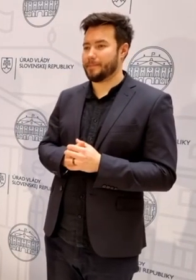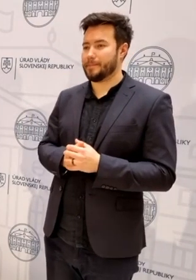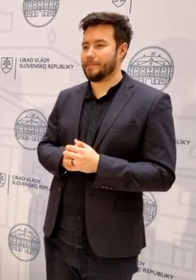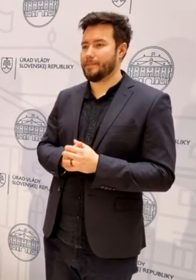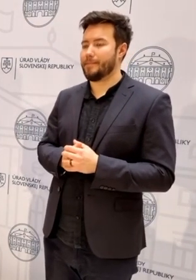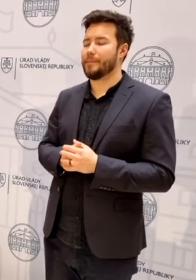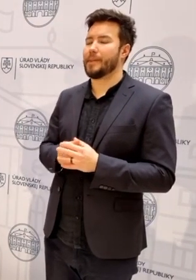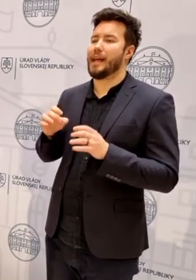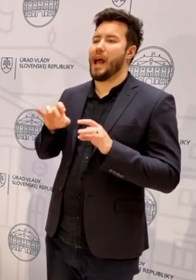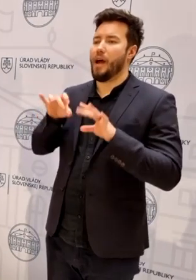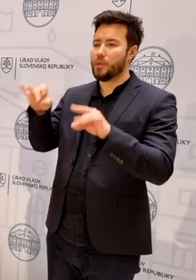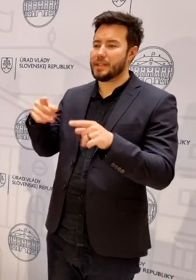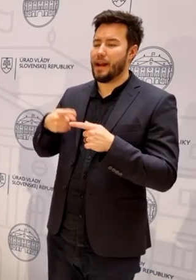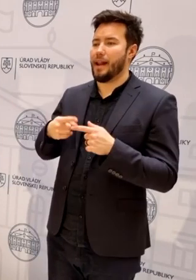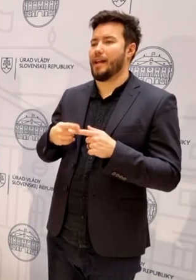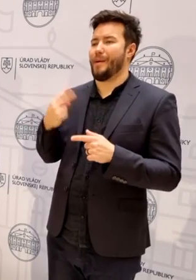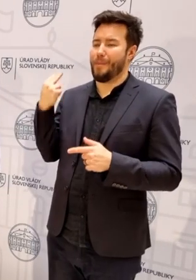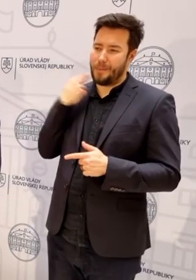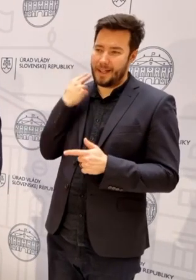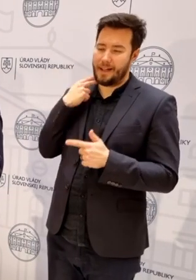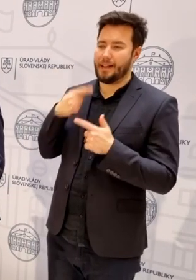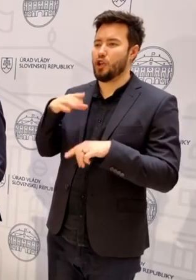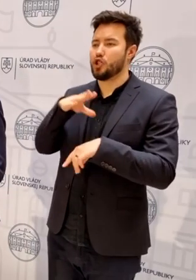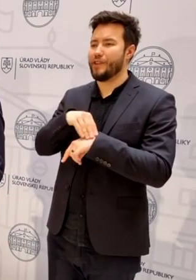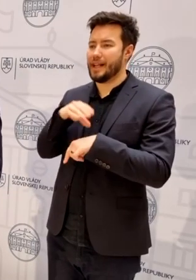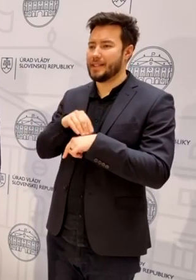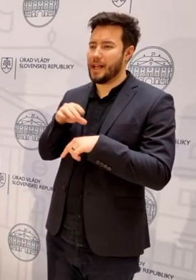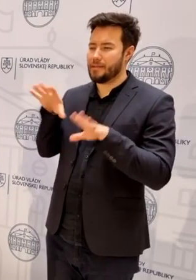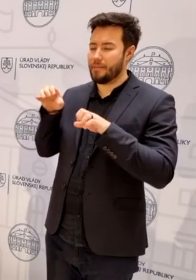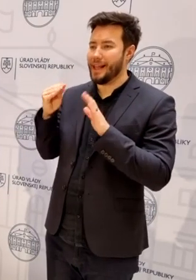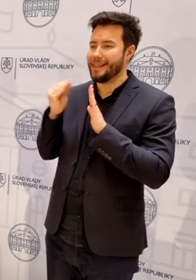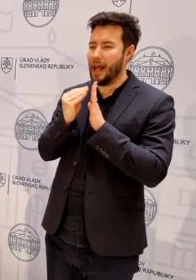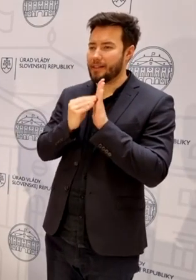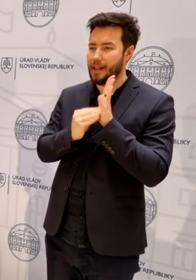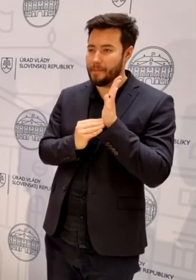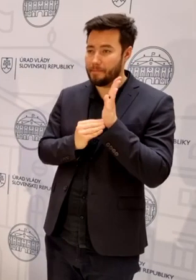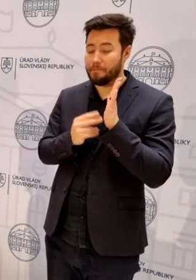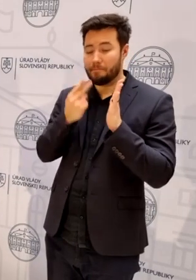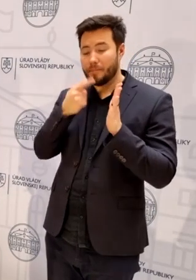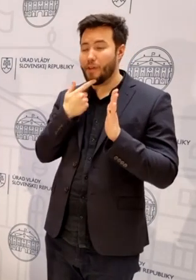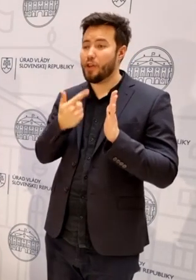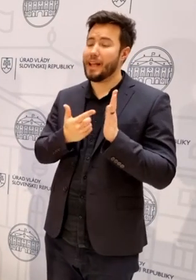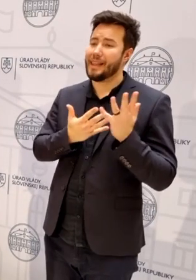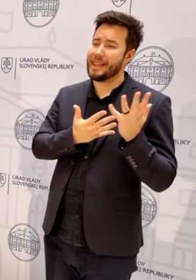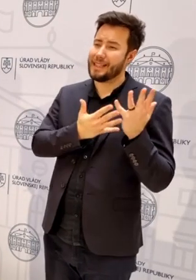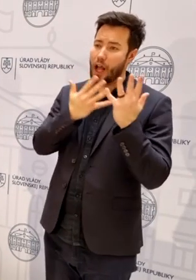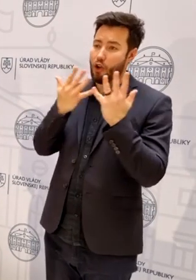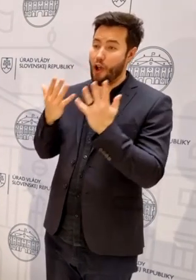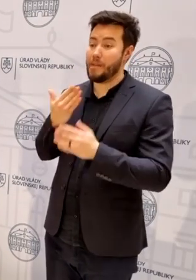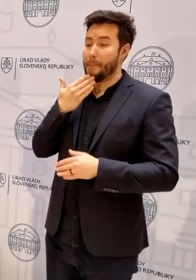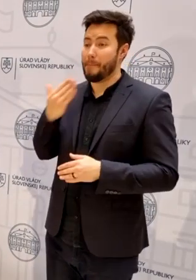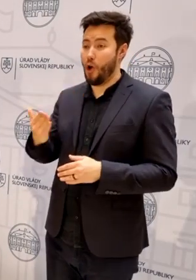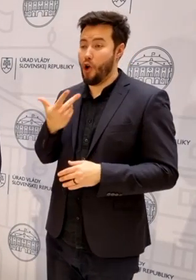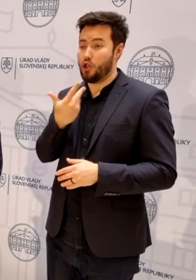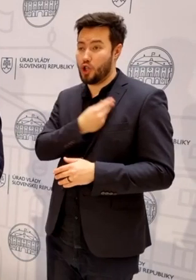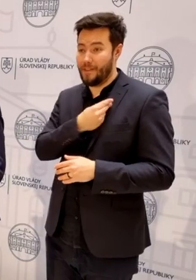Dáta z Austrálie, Británie a Švédska ukazujú, že 10 až 15 rokov od zavedenia takéhoto očkovania klesli